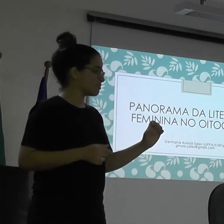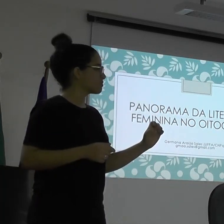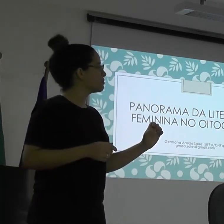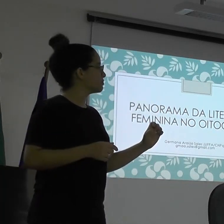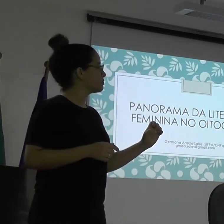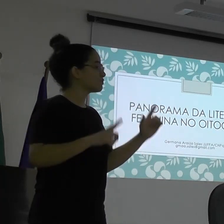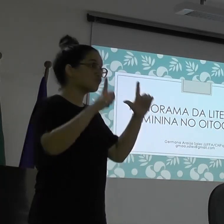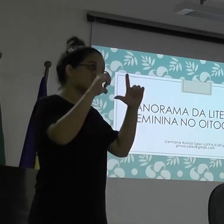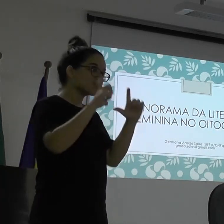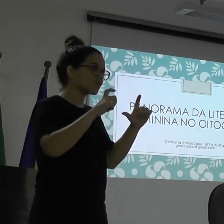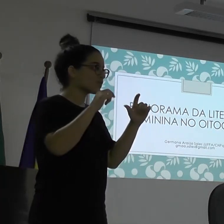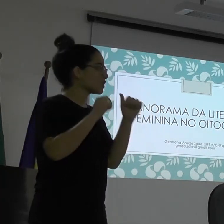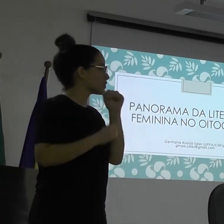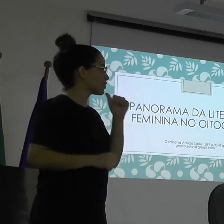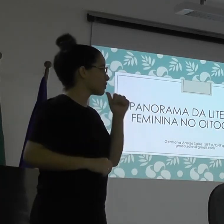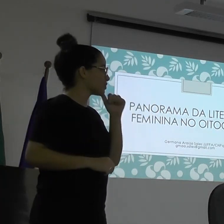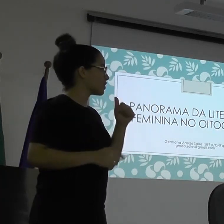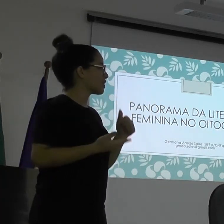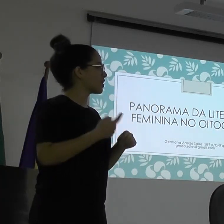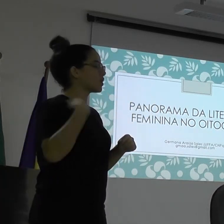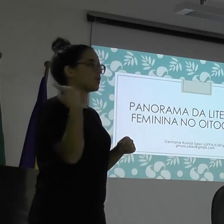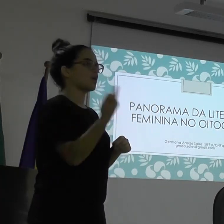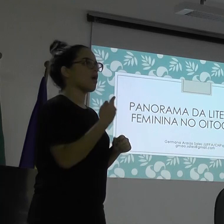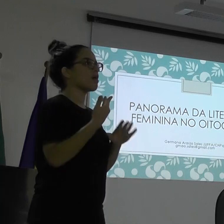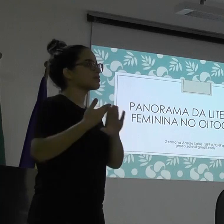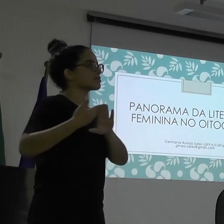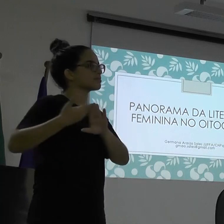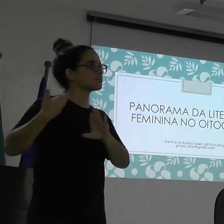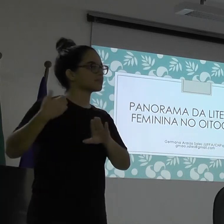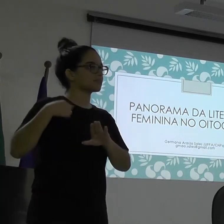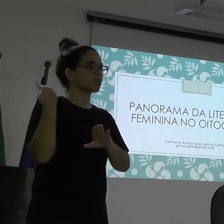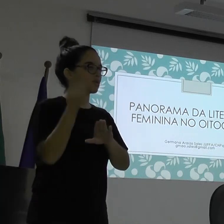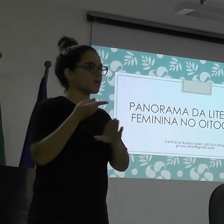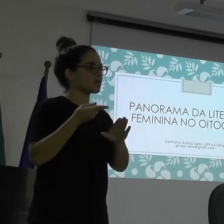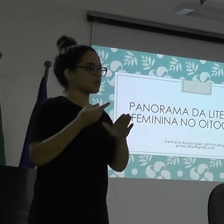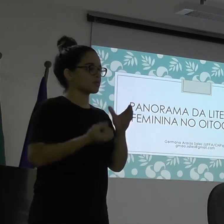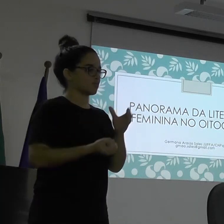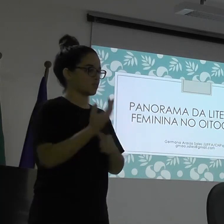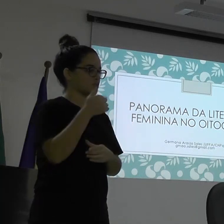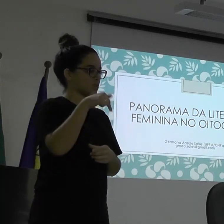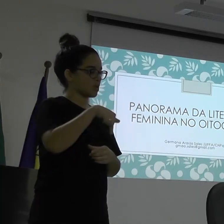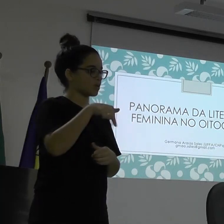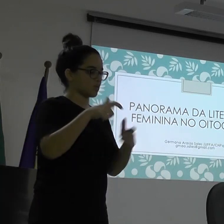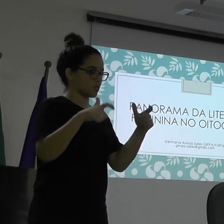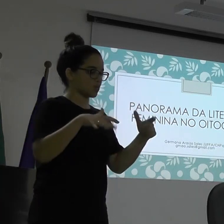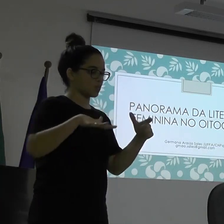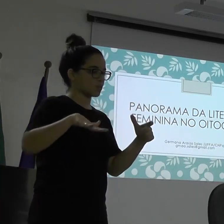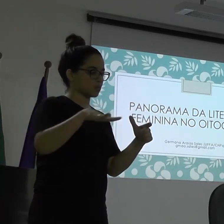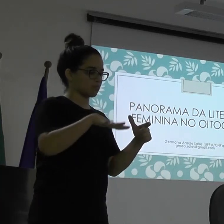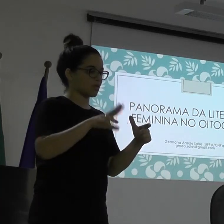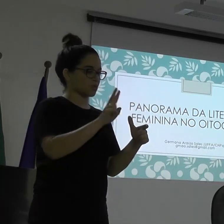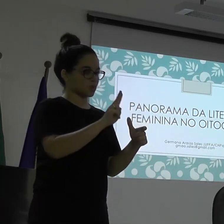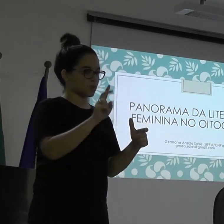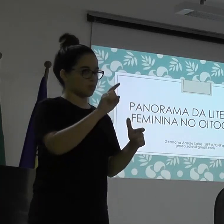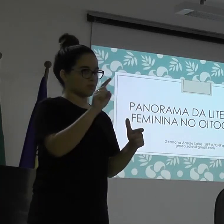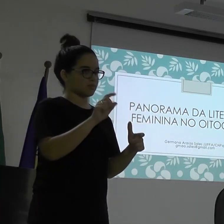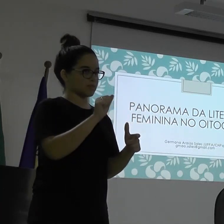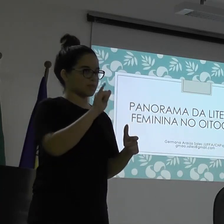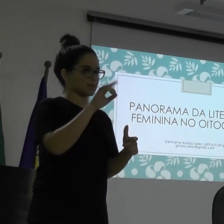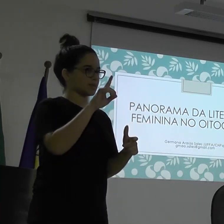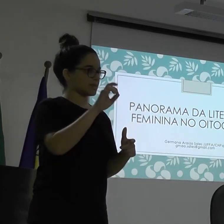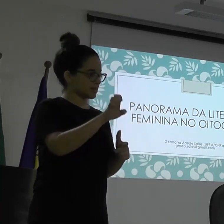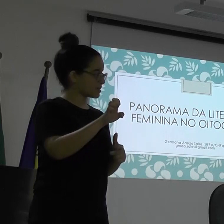Zaidê, com a fotografia. Recentemente tivemos um espaço aqui inaugurado em homenagem com o nome da Zaidê, pelo importante trabalho que ela